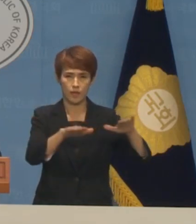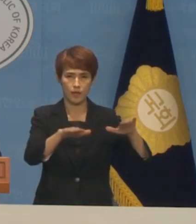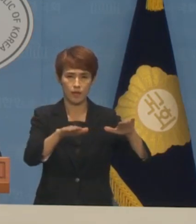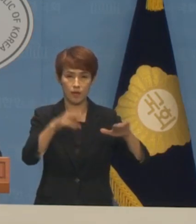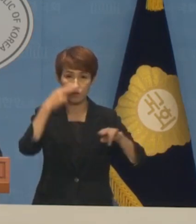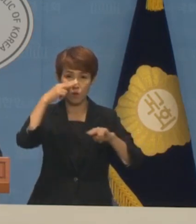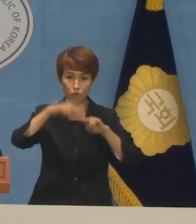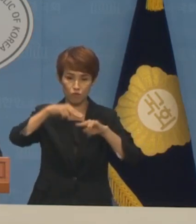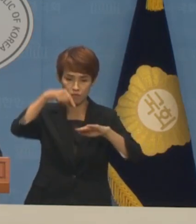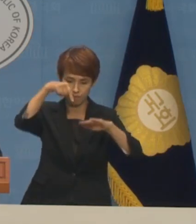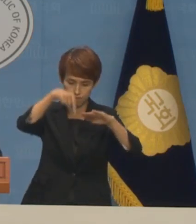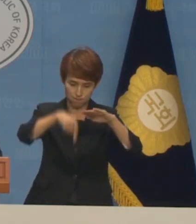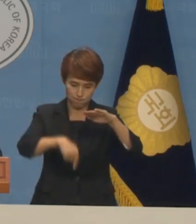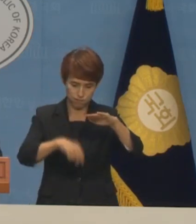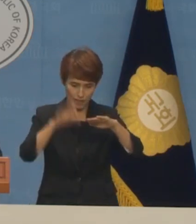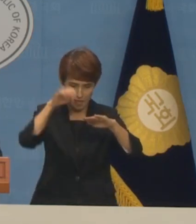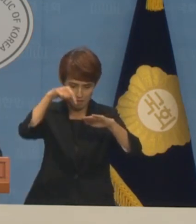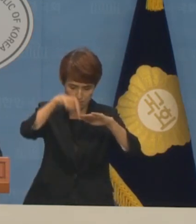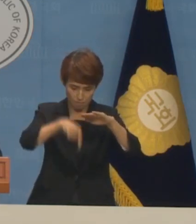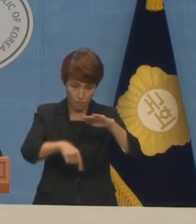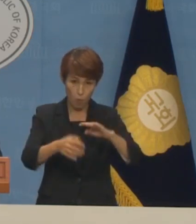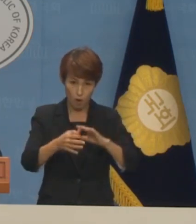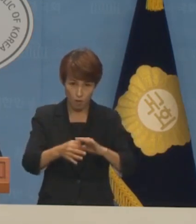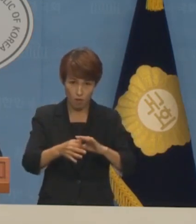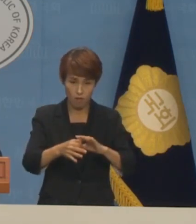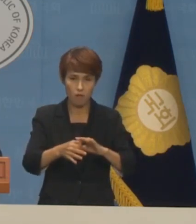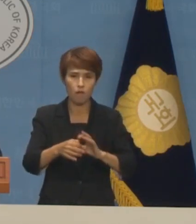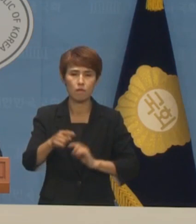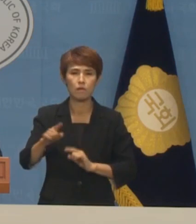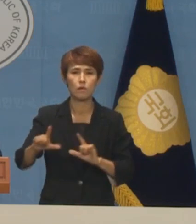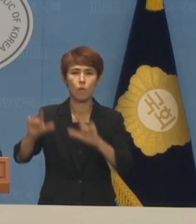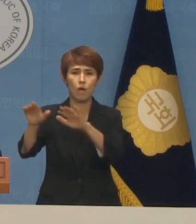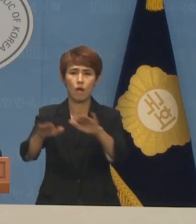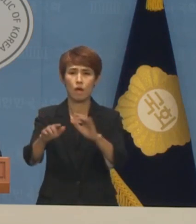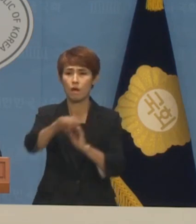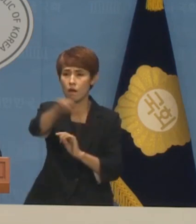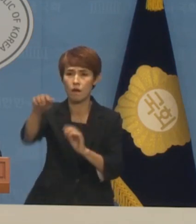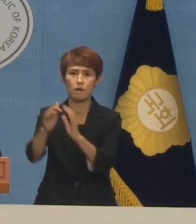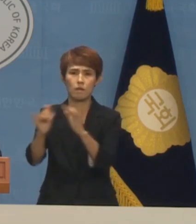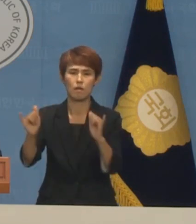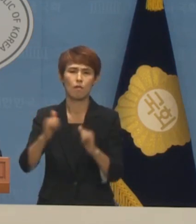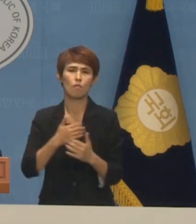관련해서 경북의 도민들이 안고 있는 불안감, 안전에 대한